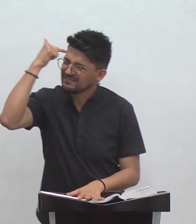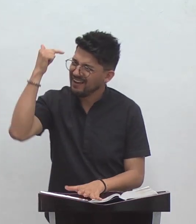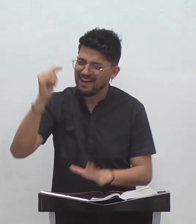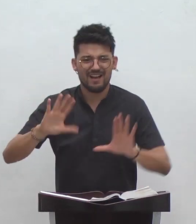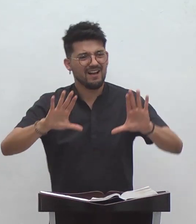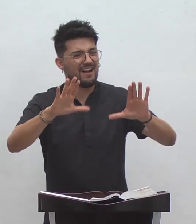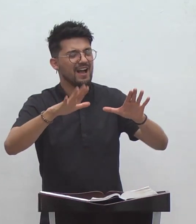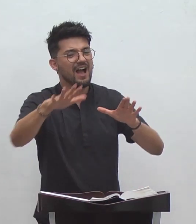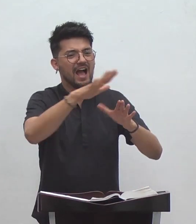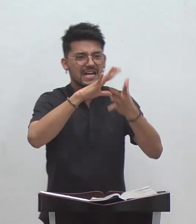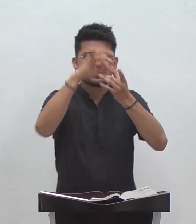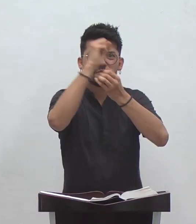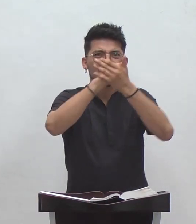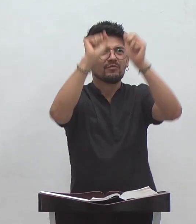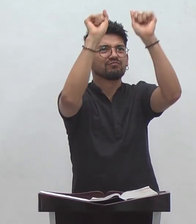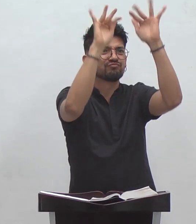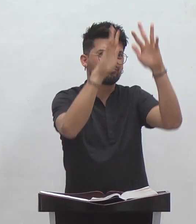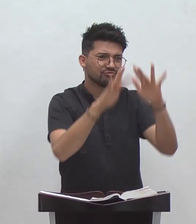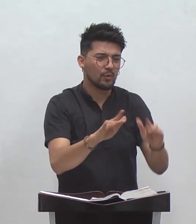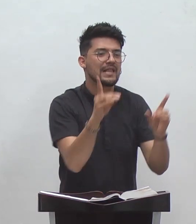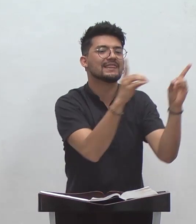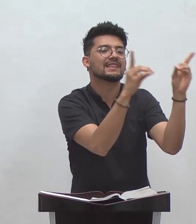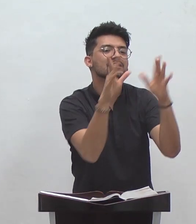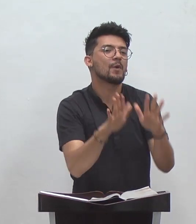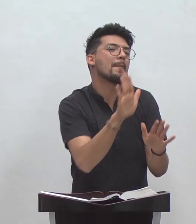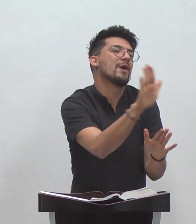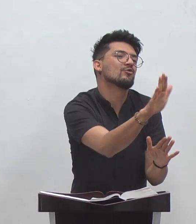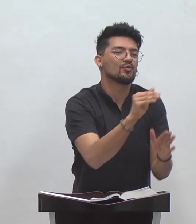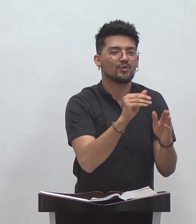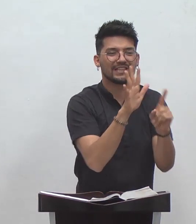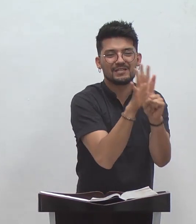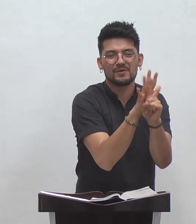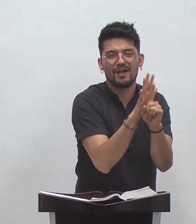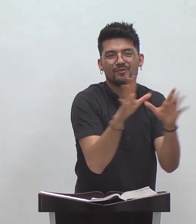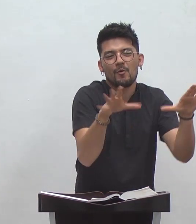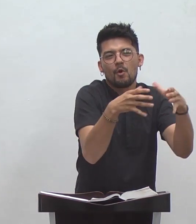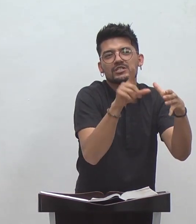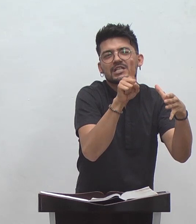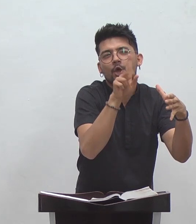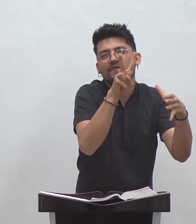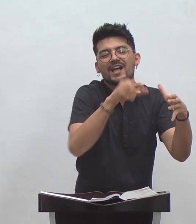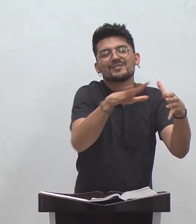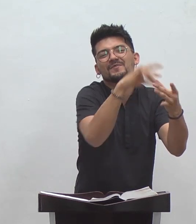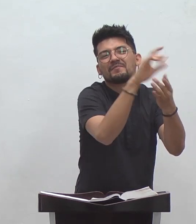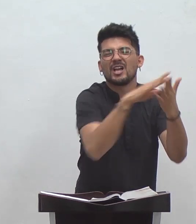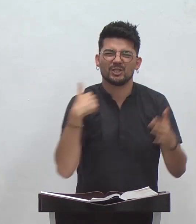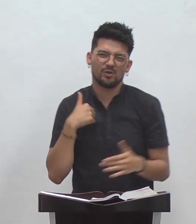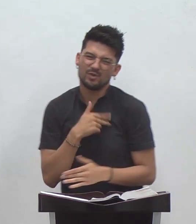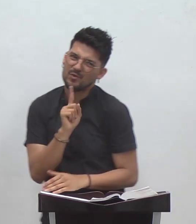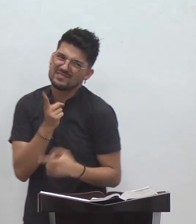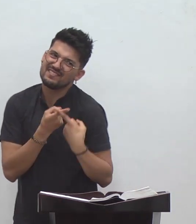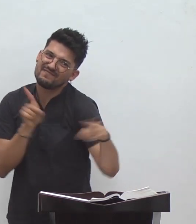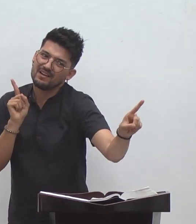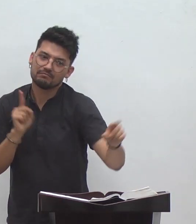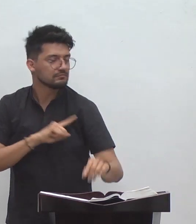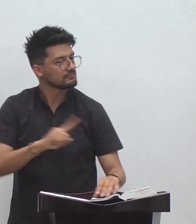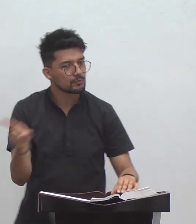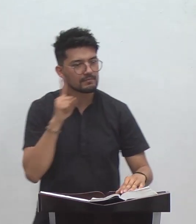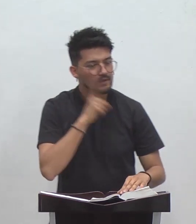De pronto usted piensa, bueno, sí, el Espíritu Santo llena, pero llenó solo a sus discípulos en esa época. A mí no, conmigo es